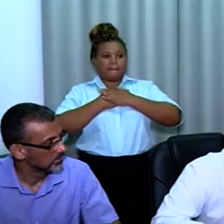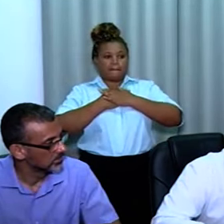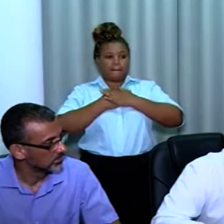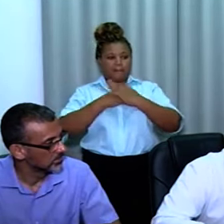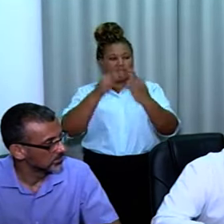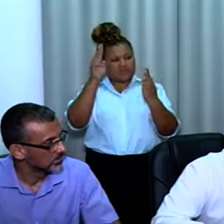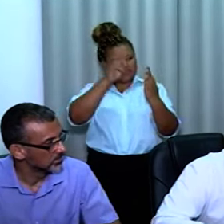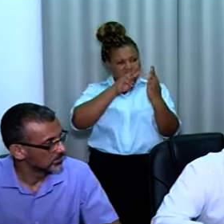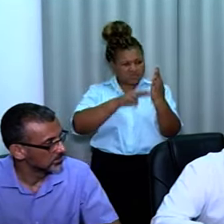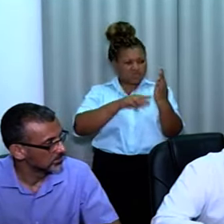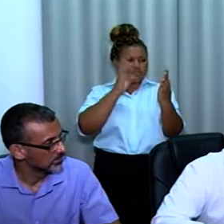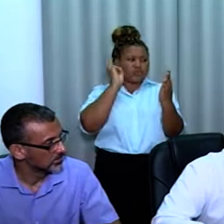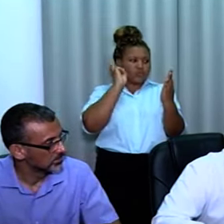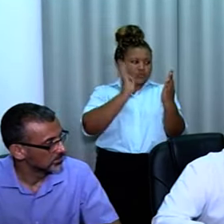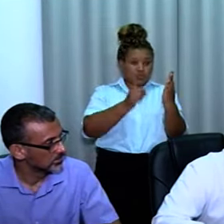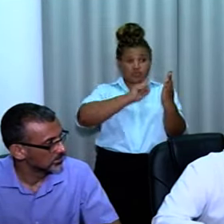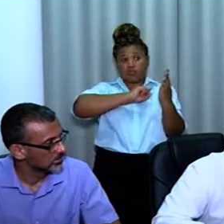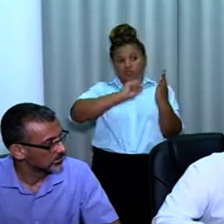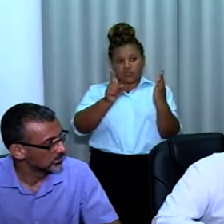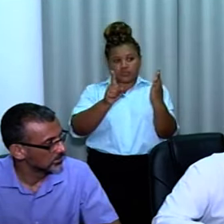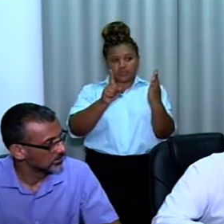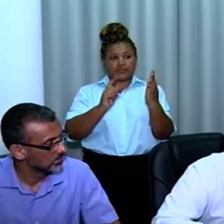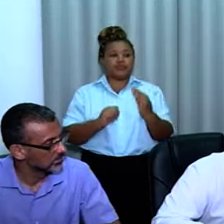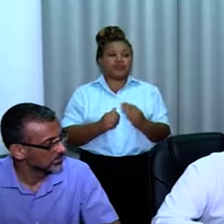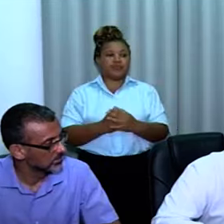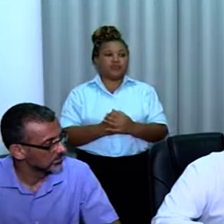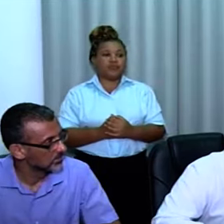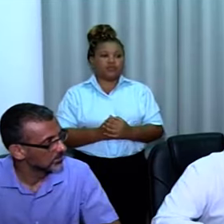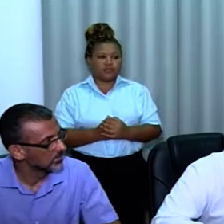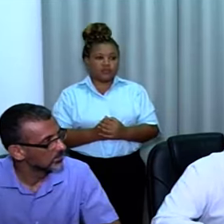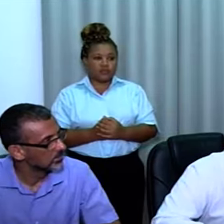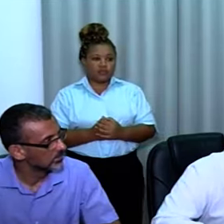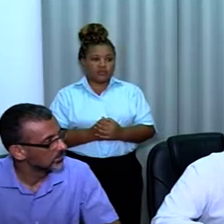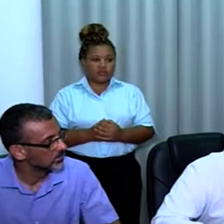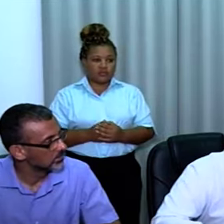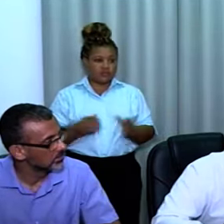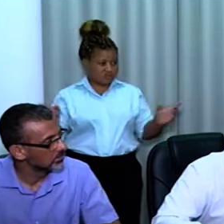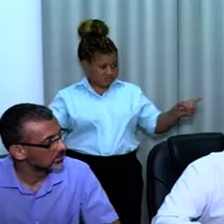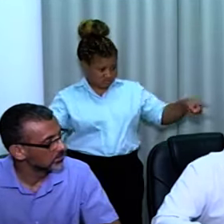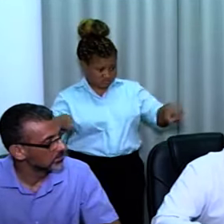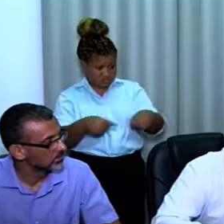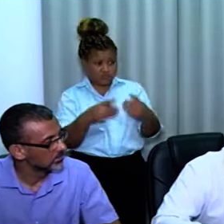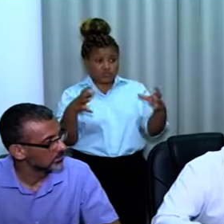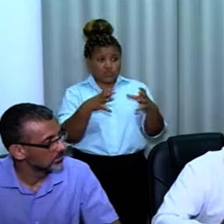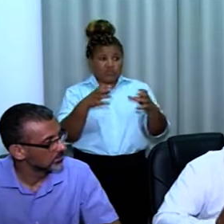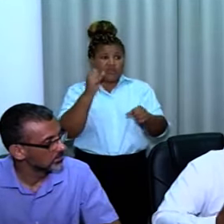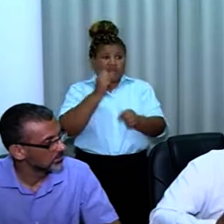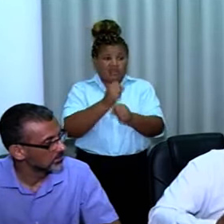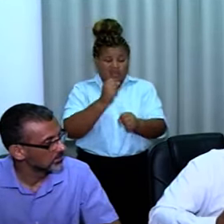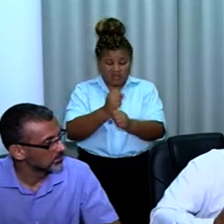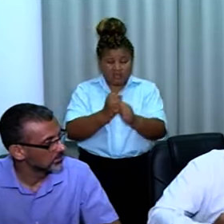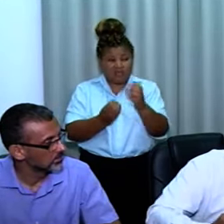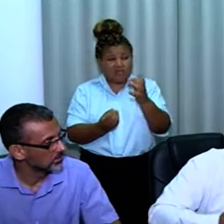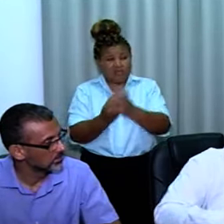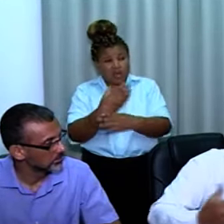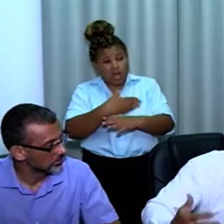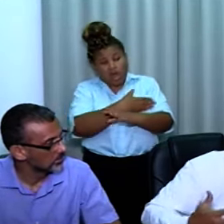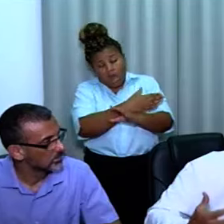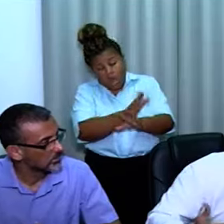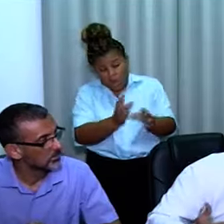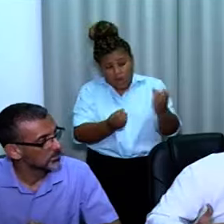jours, depuis nous lever, quand nous dormons. So, nous, job, c'est pour. À part